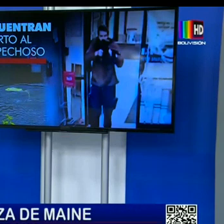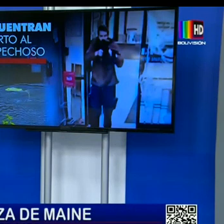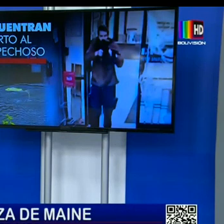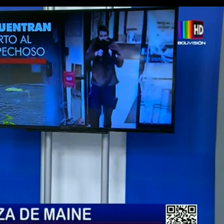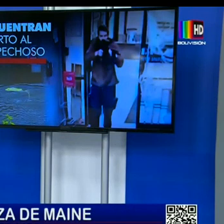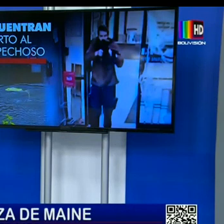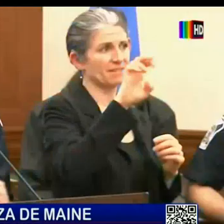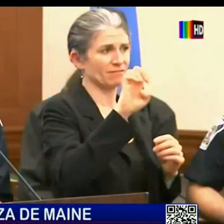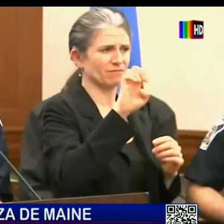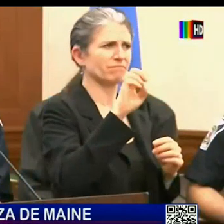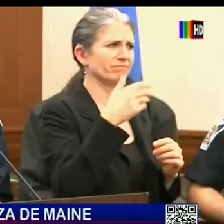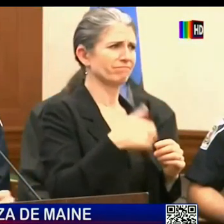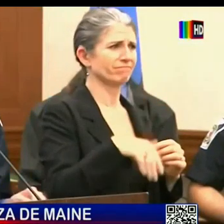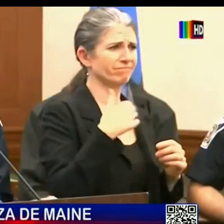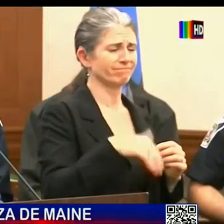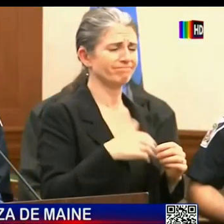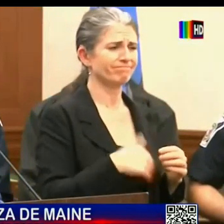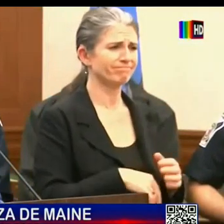alivio.